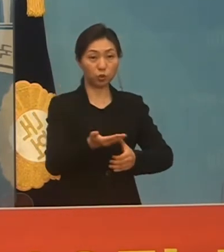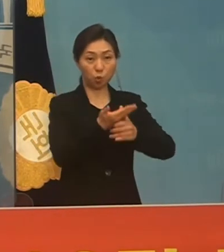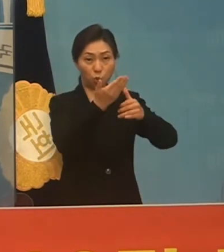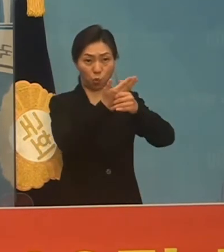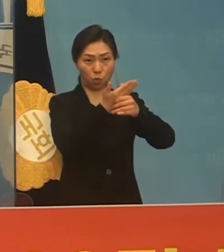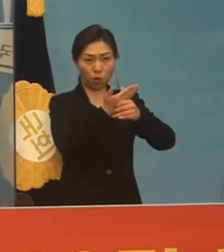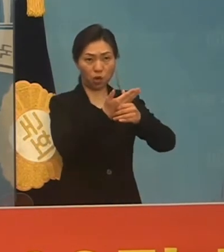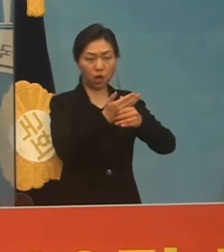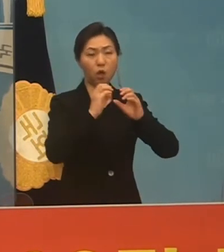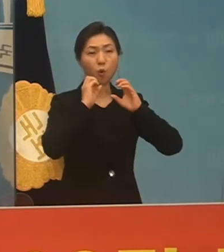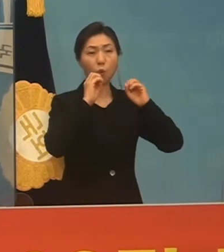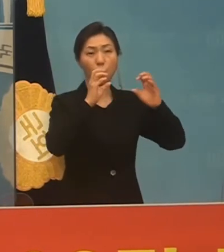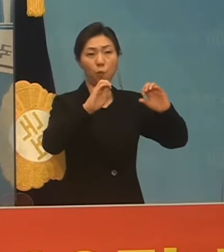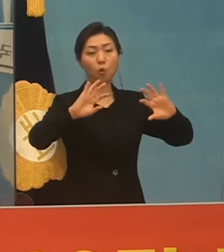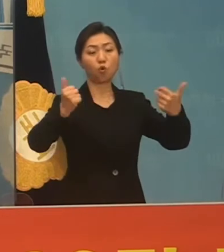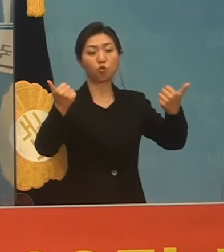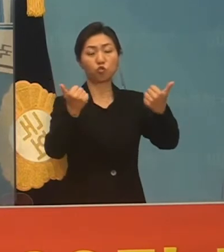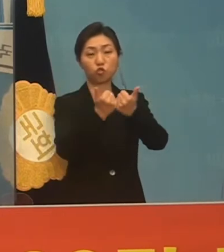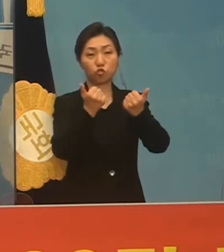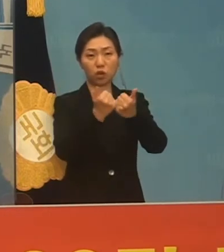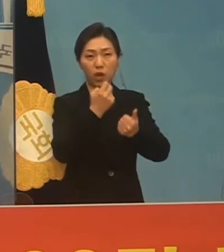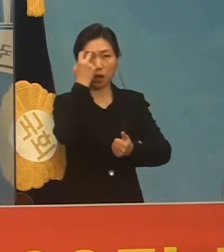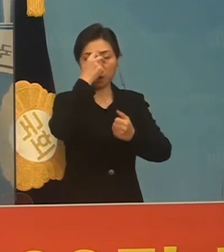농림축산식품해양수산위원회의 국정감사에 출석해